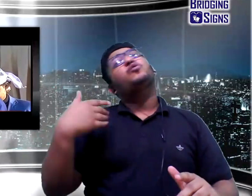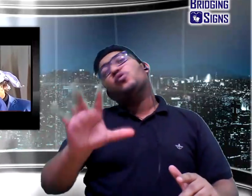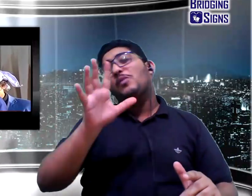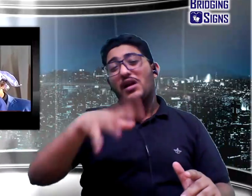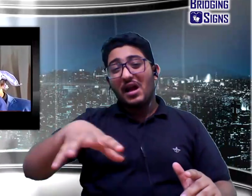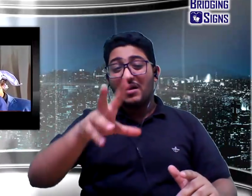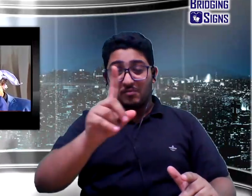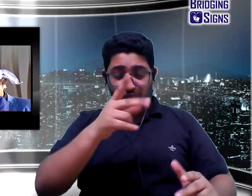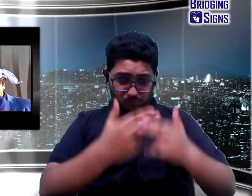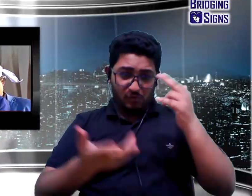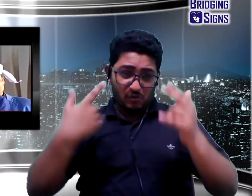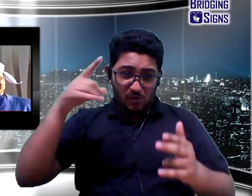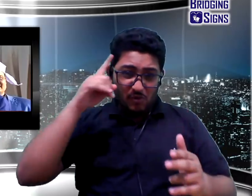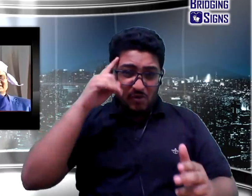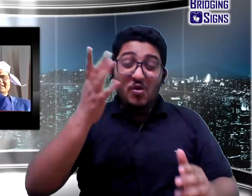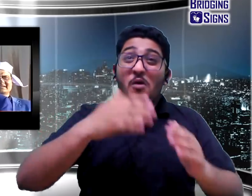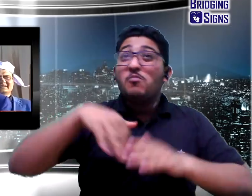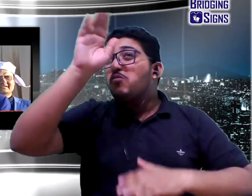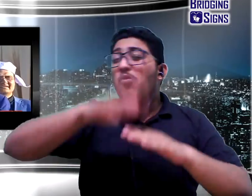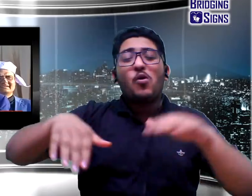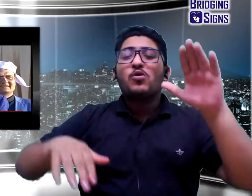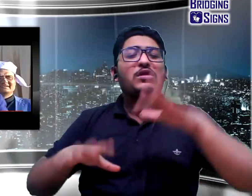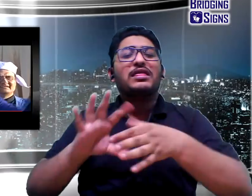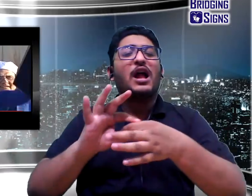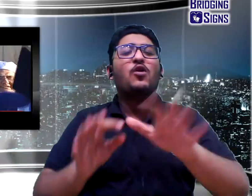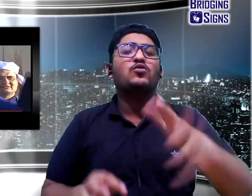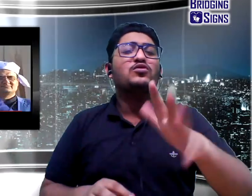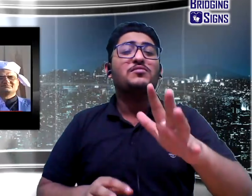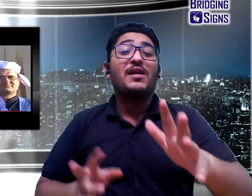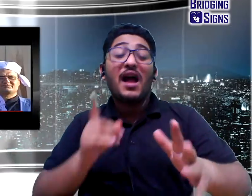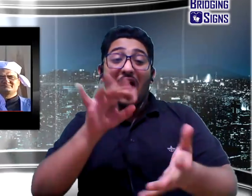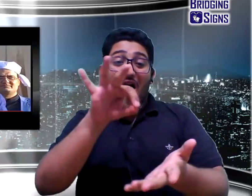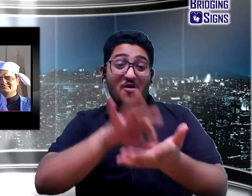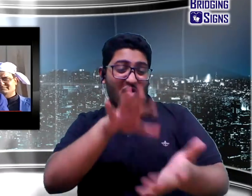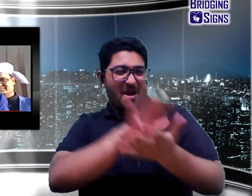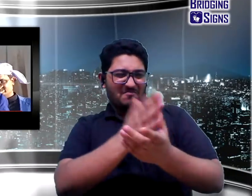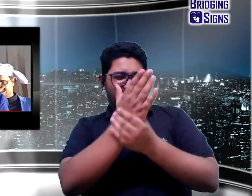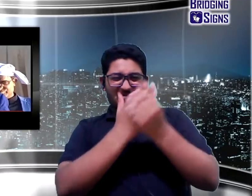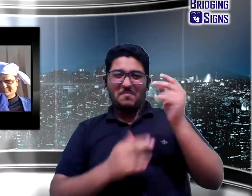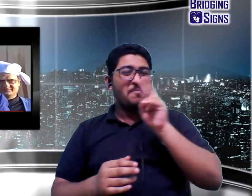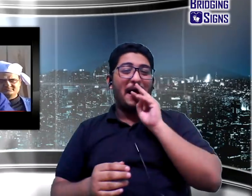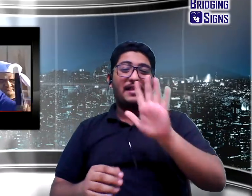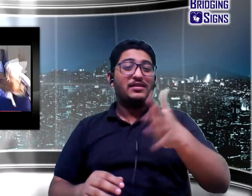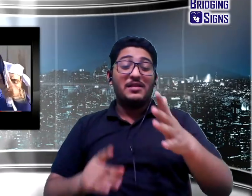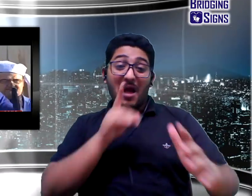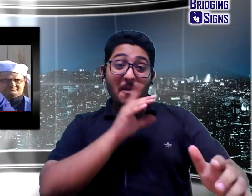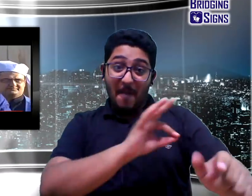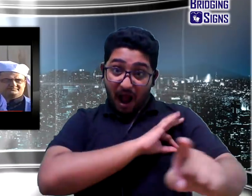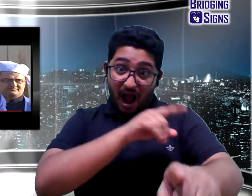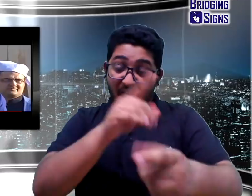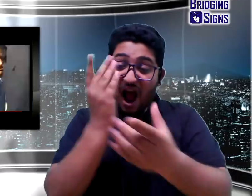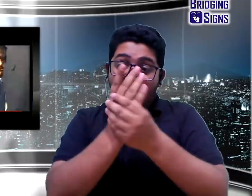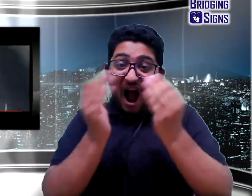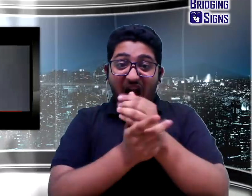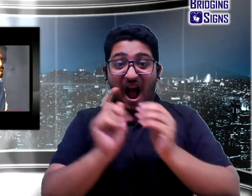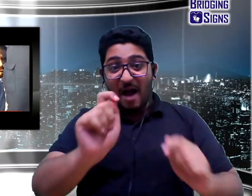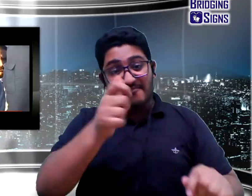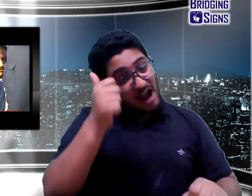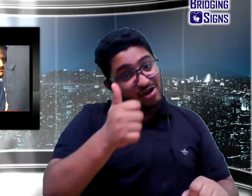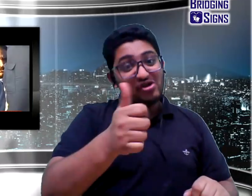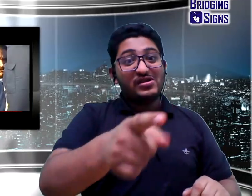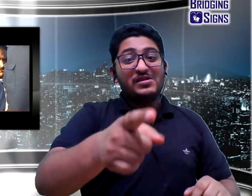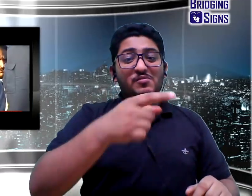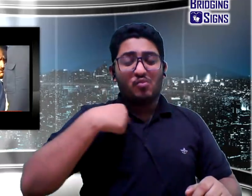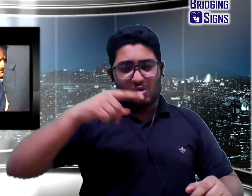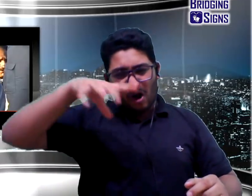मनारे की दीवार से कां बैठा हो बाज नहीं बन जाता, बाज अपनी उडारी नाल बाज है। खान साहब तुम अपने कर्मां दे नाल हो। अखीर दियां